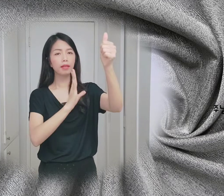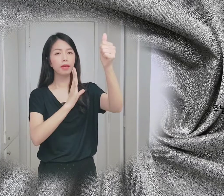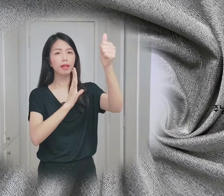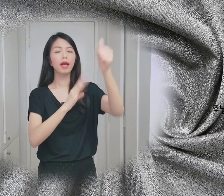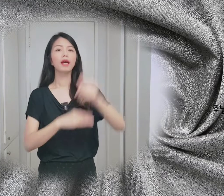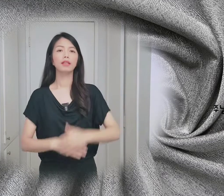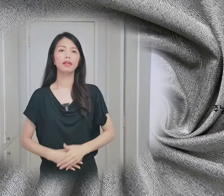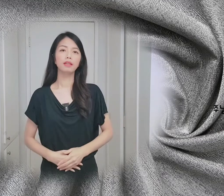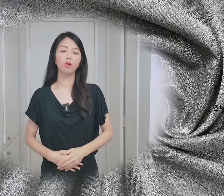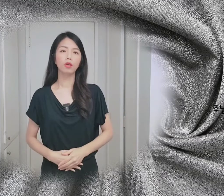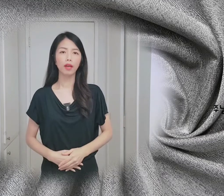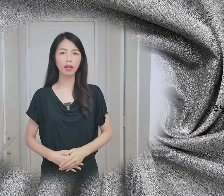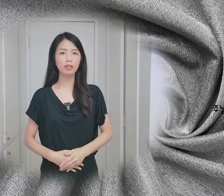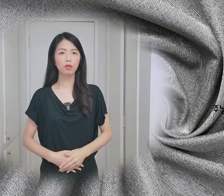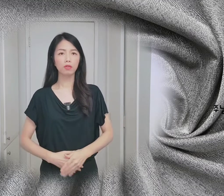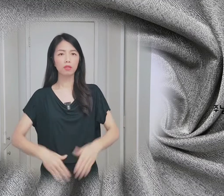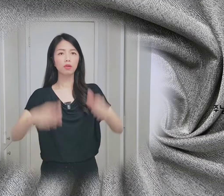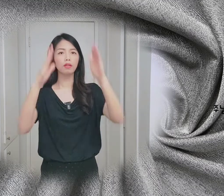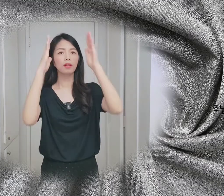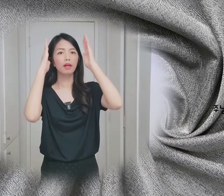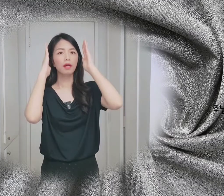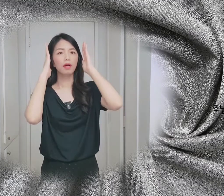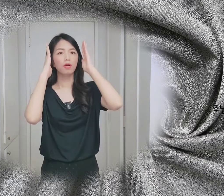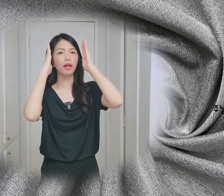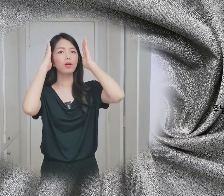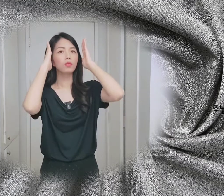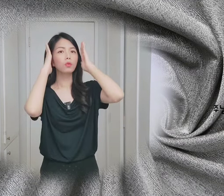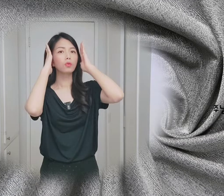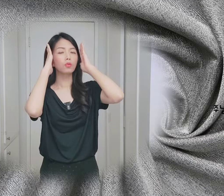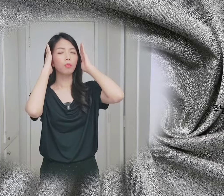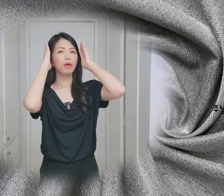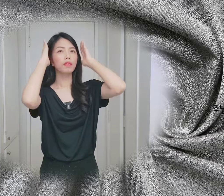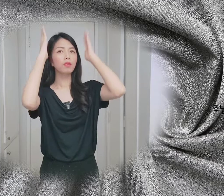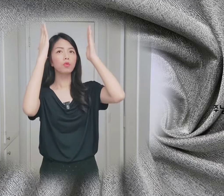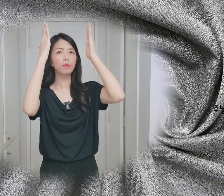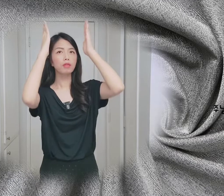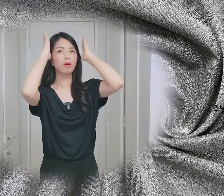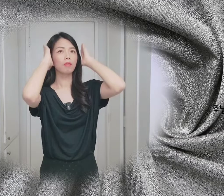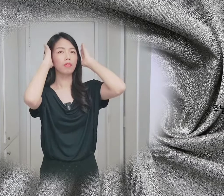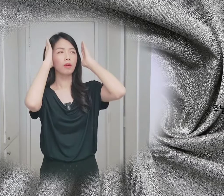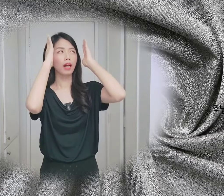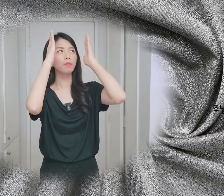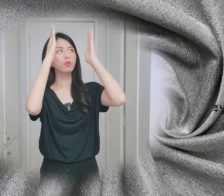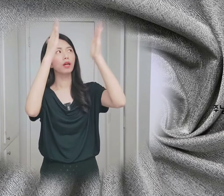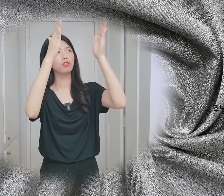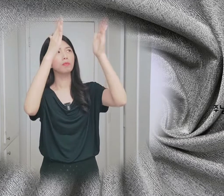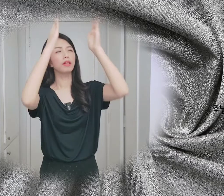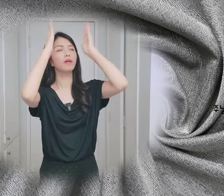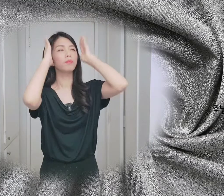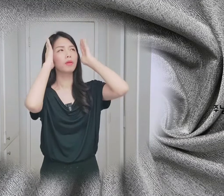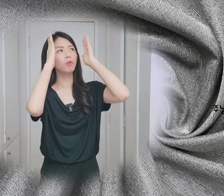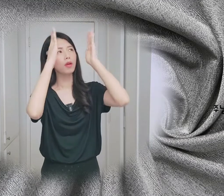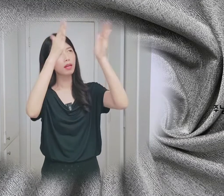주님만 향하는 어디 향해서 이런 뜻의 수어는 양쪽 눈 옆에서 손을 펴서 이렇게 앞으로